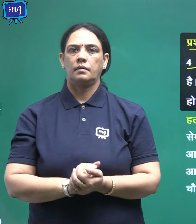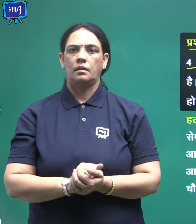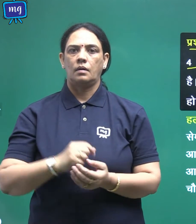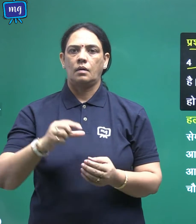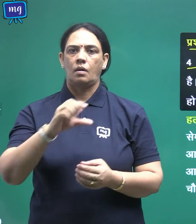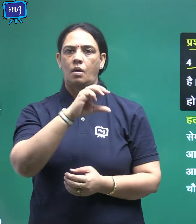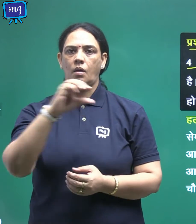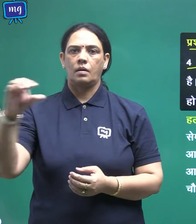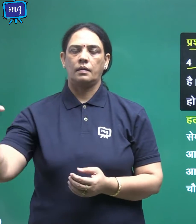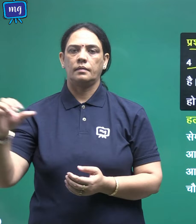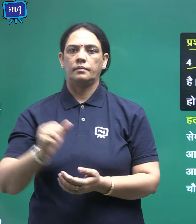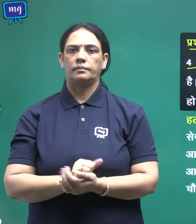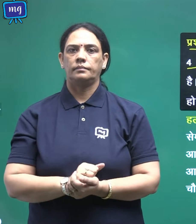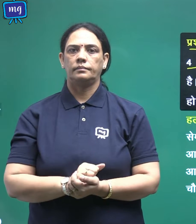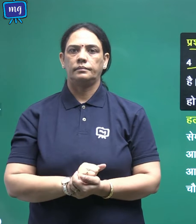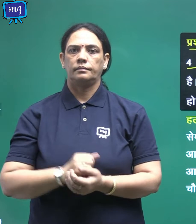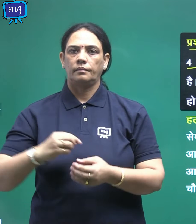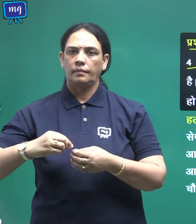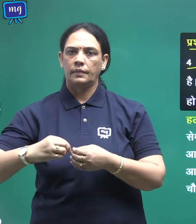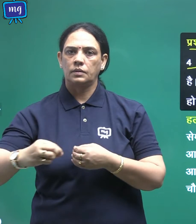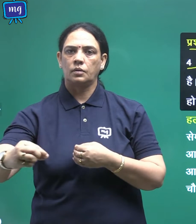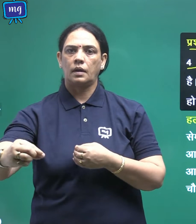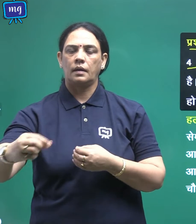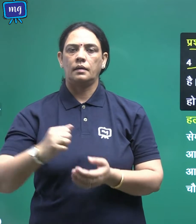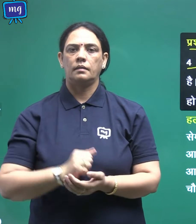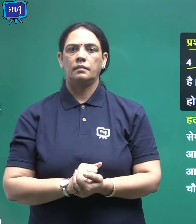तथा चौड़ाई